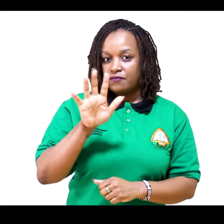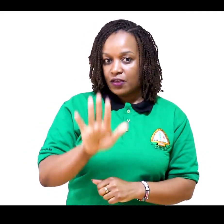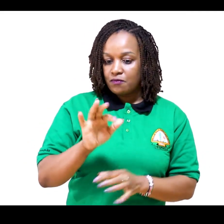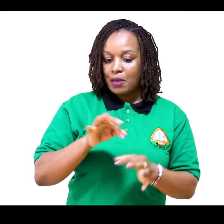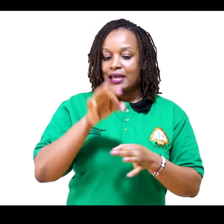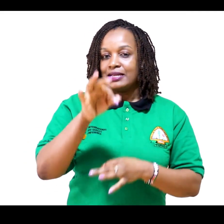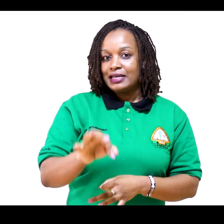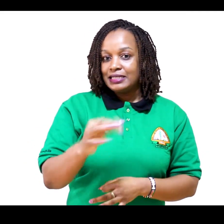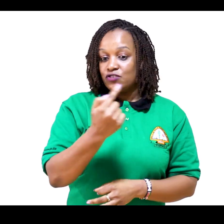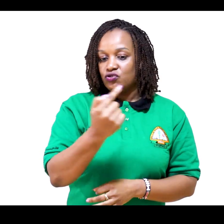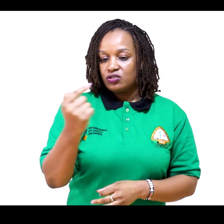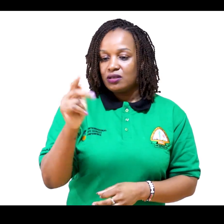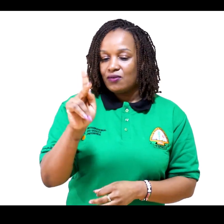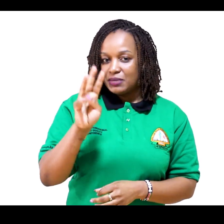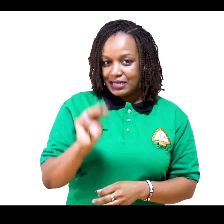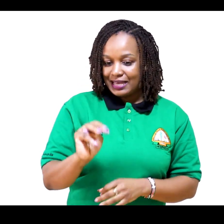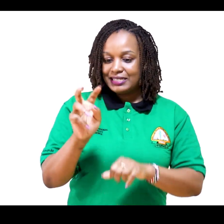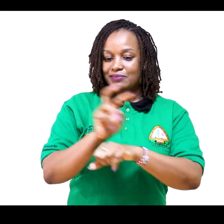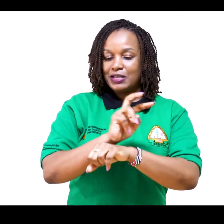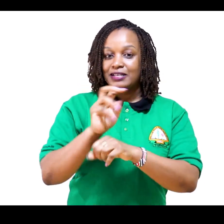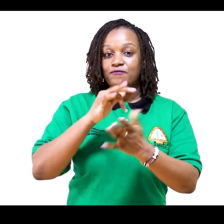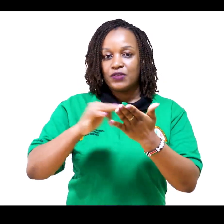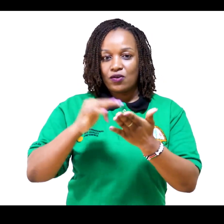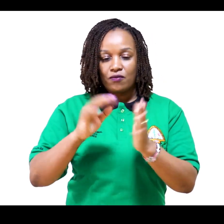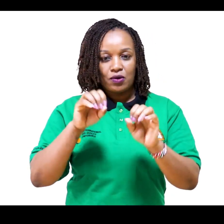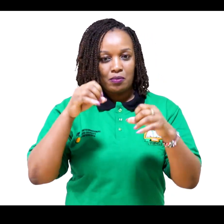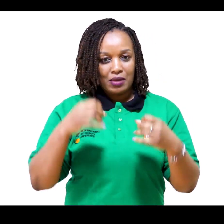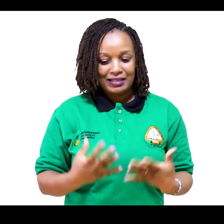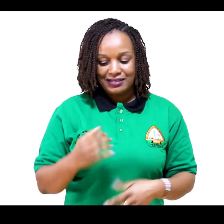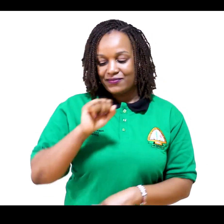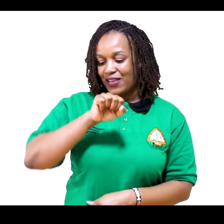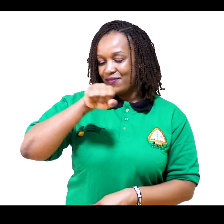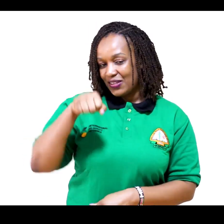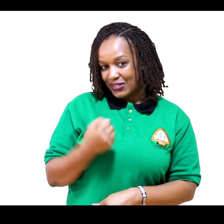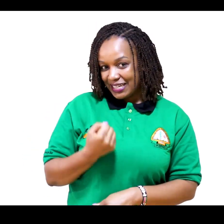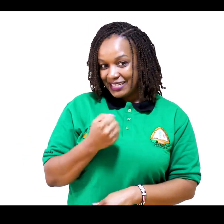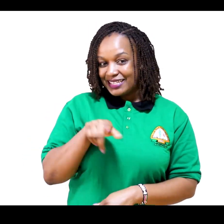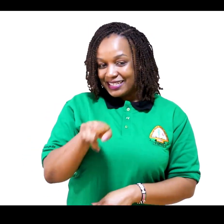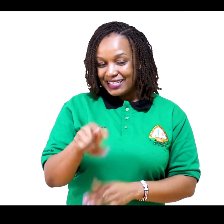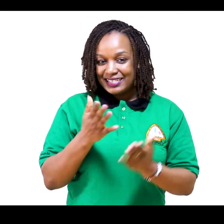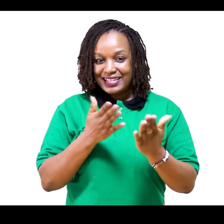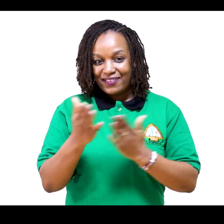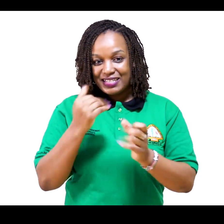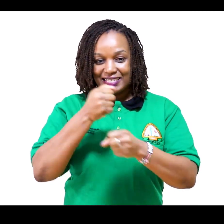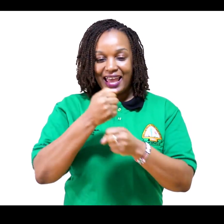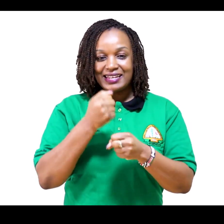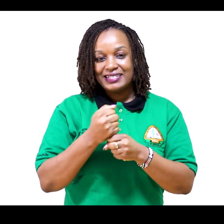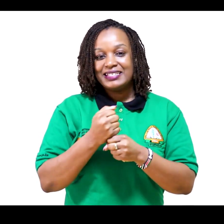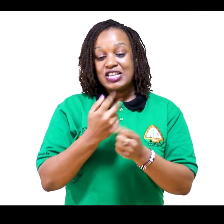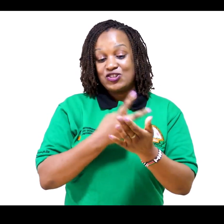58.5 maili kwa kilomita na ada ya ukaguzi ya shilingi 5,000. Huduma hii inafanywa ndani ya